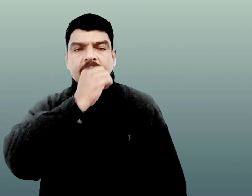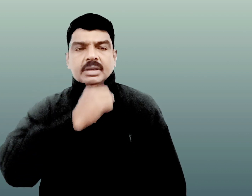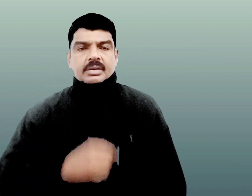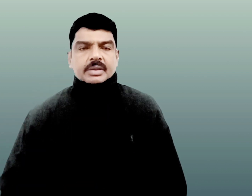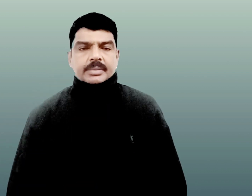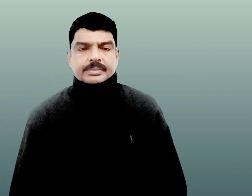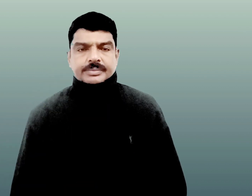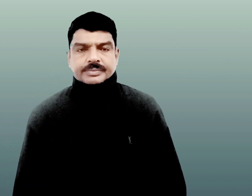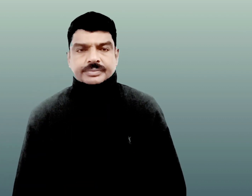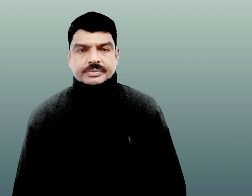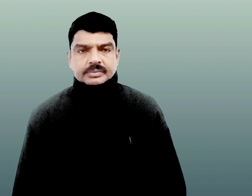बिस्मिल्लाहिर्रहमानिर्रहीम।